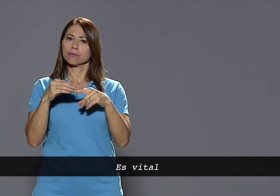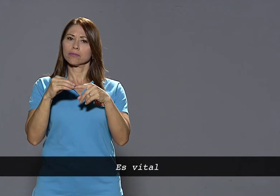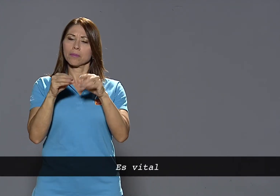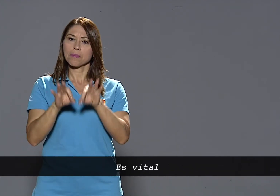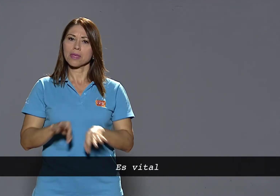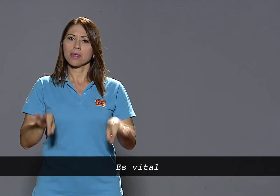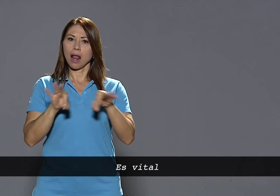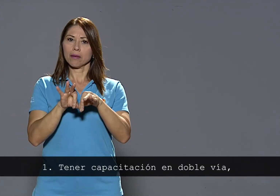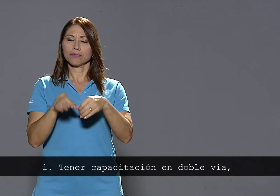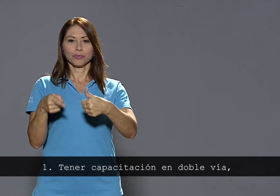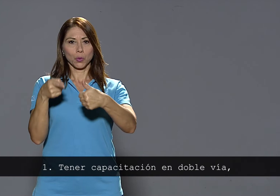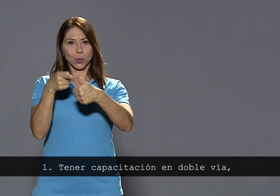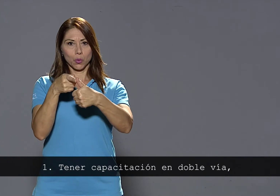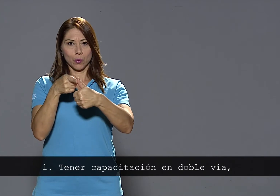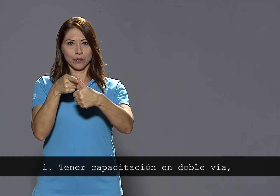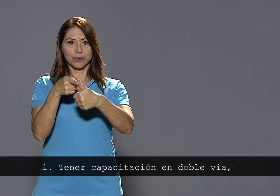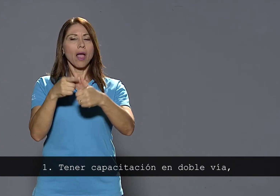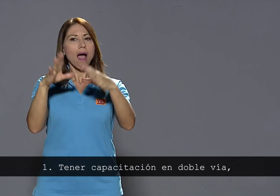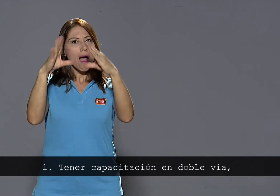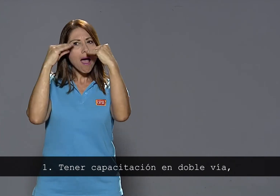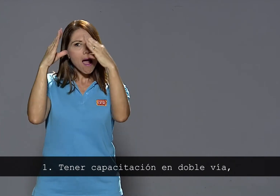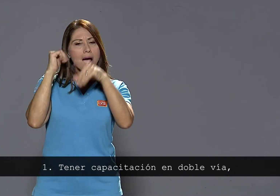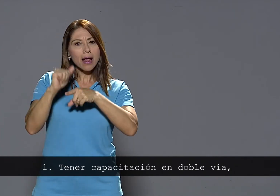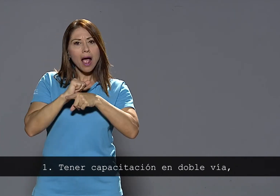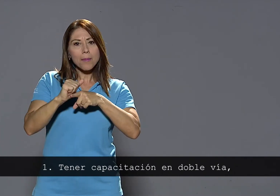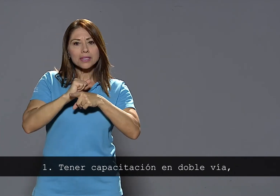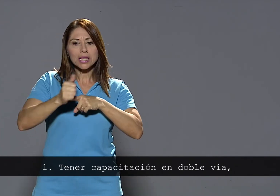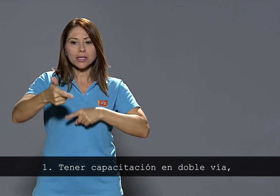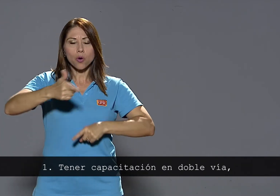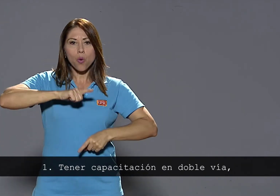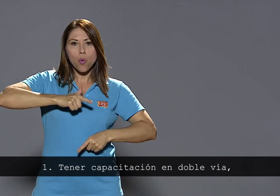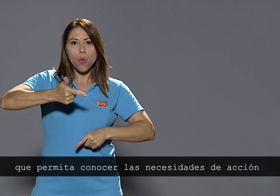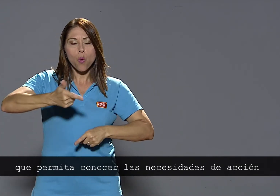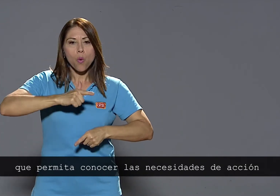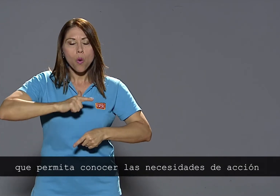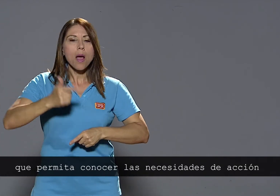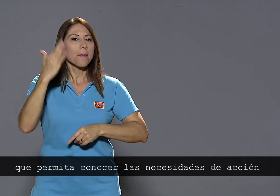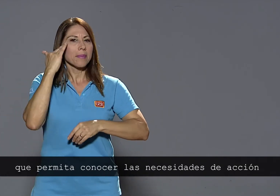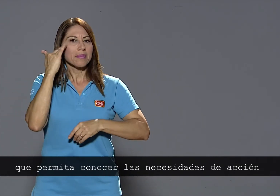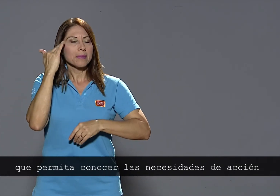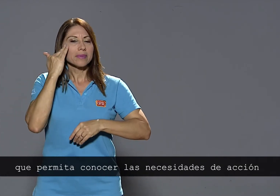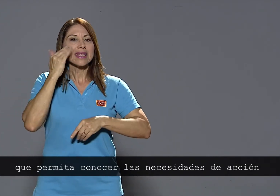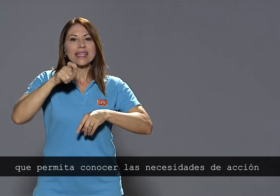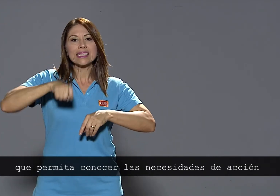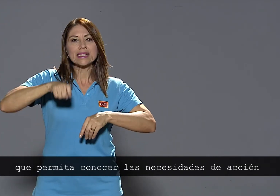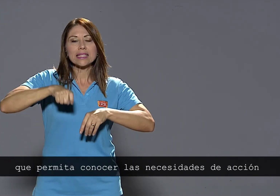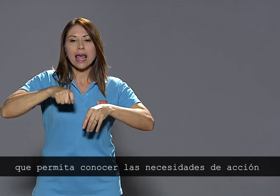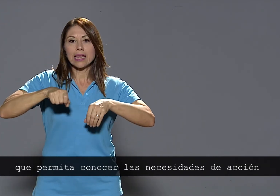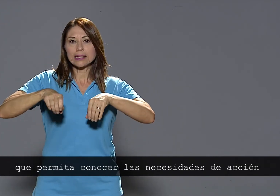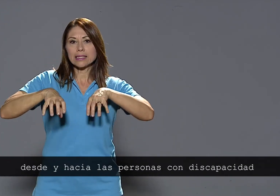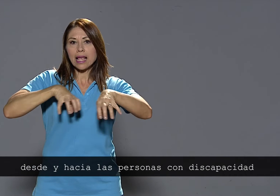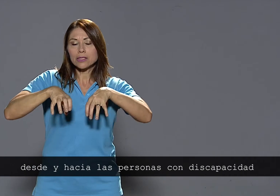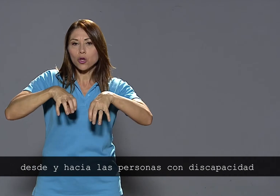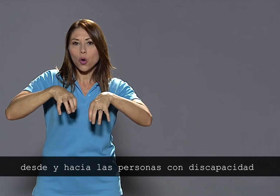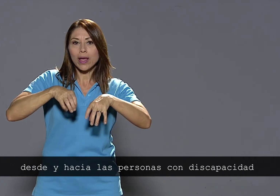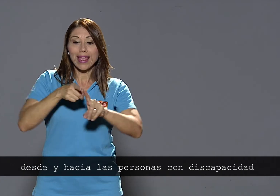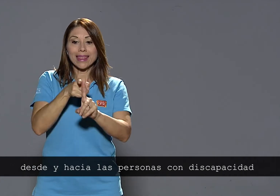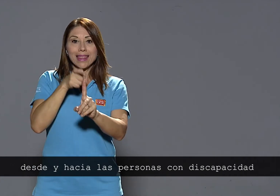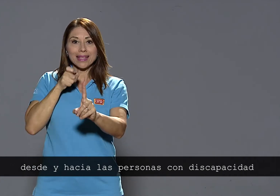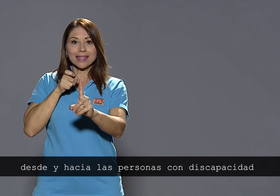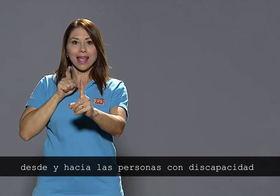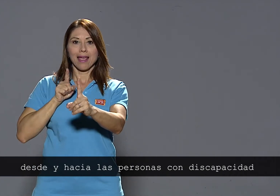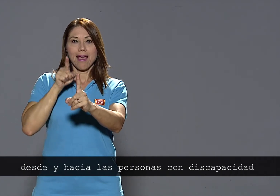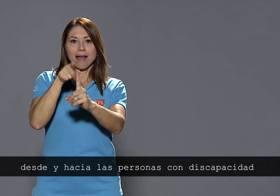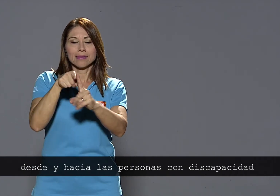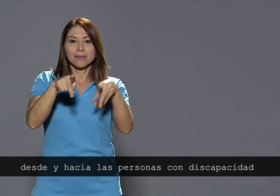Es vital. 1. Tener capacitación en doble vía, que permita conocer las necesidades de acción desde y hacia